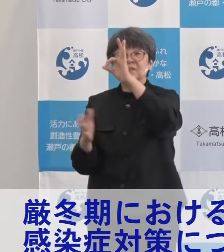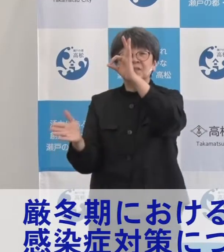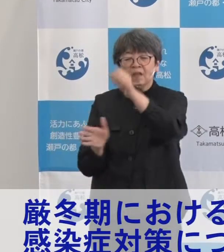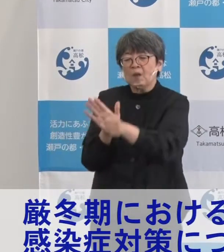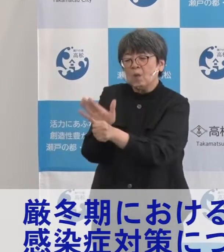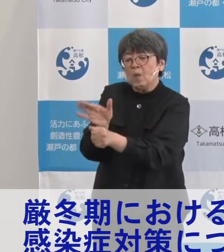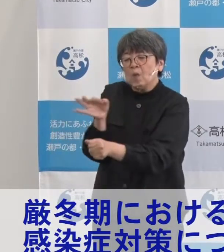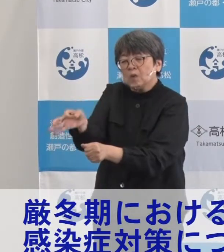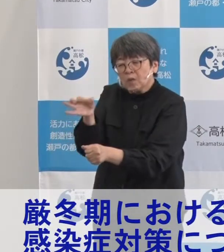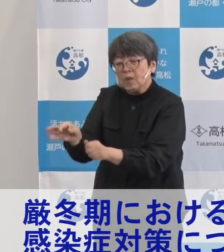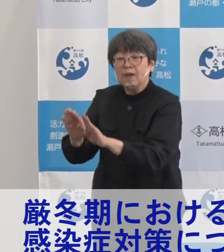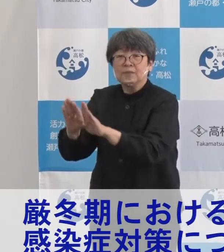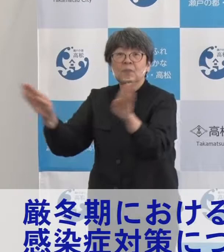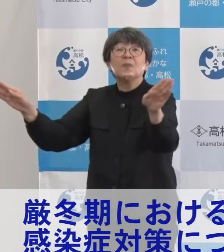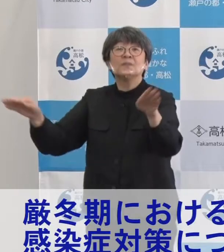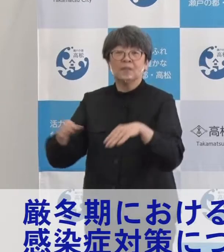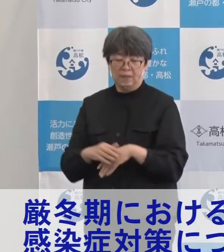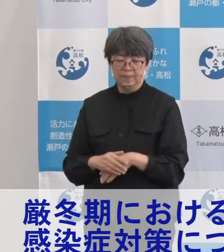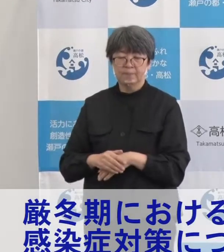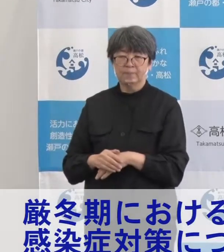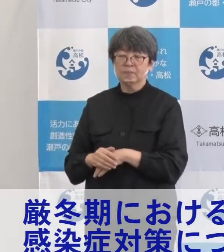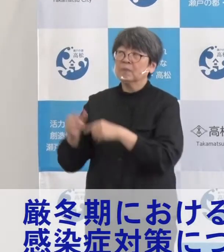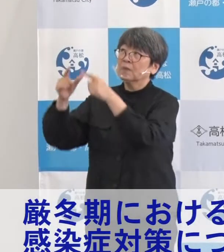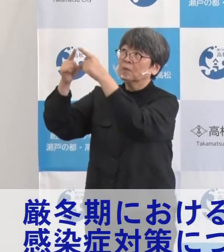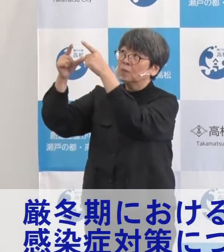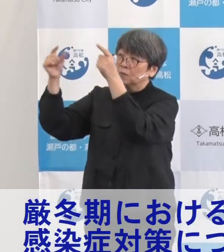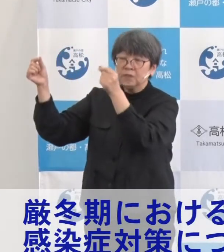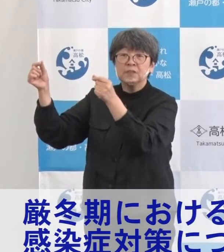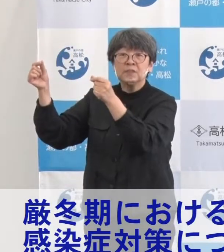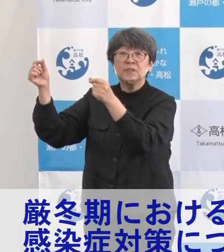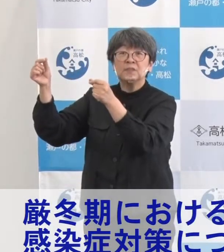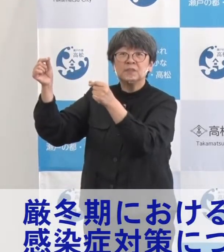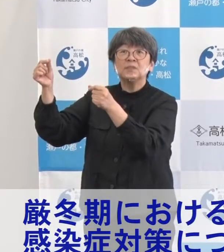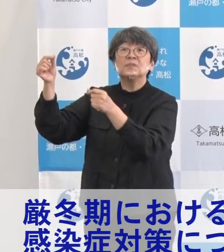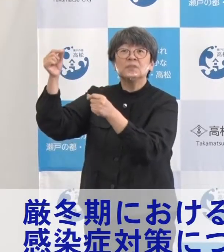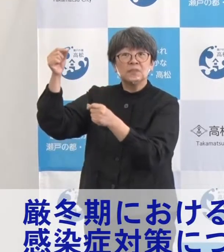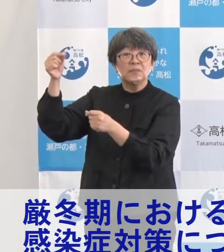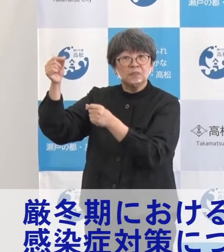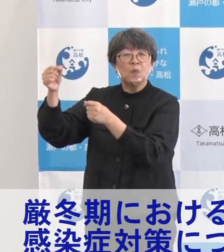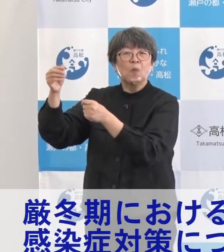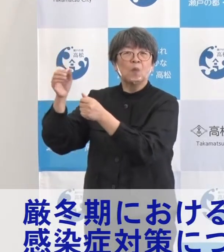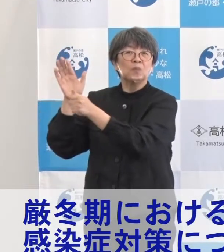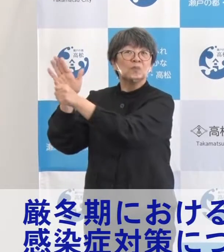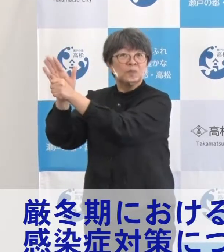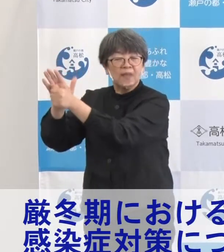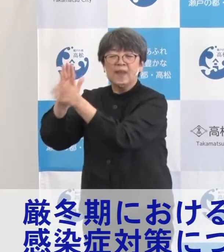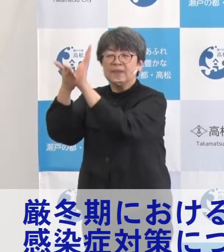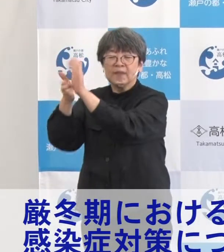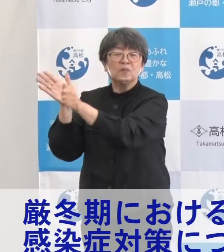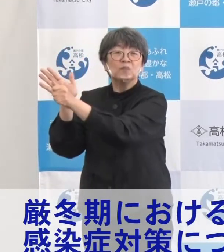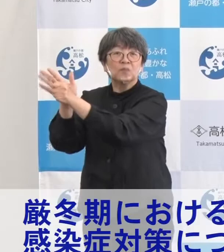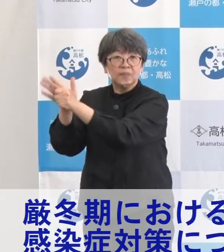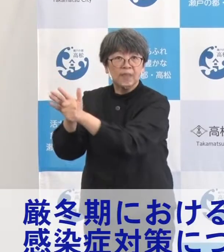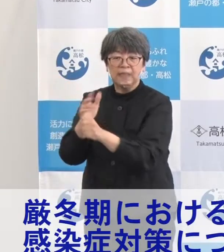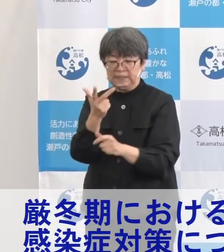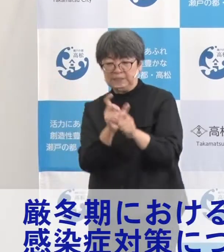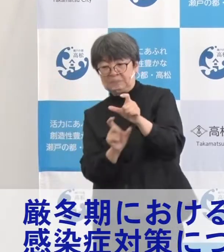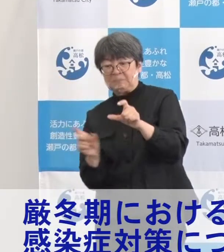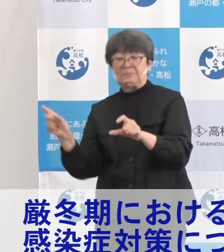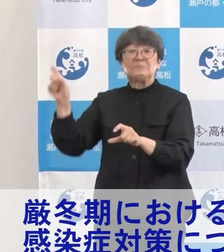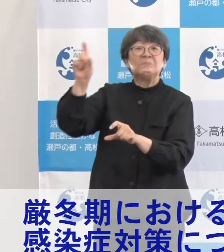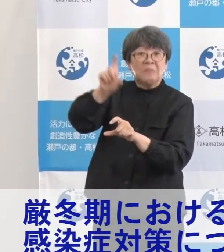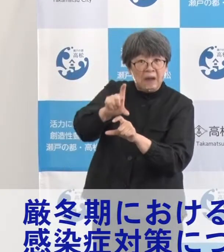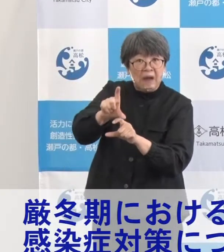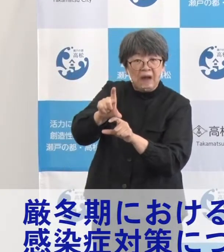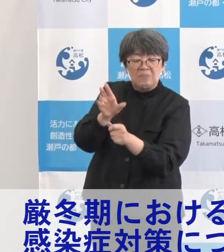ておるところでございますまあこれは国や県の助成事業に市が単独で上乗せをして基本的には65歳以上の高齢者は